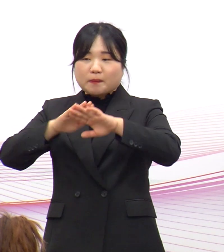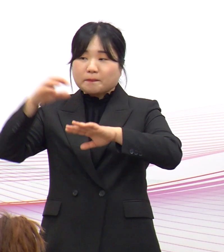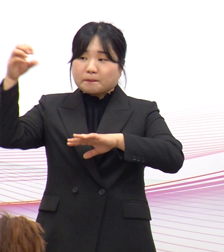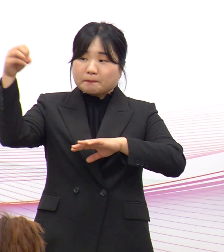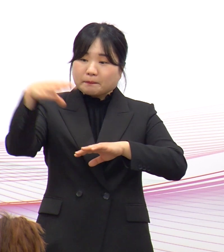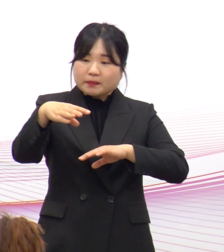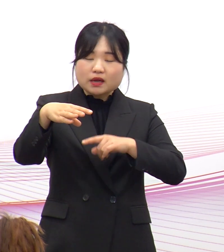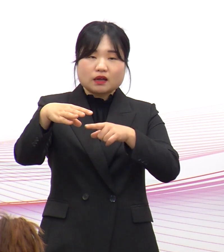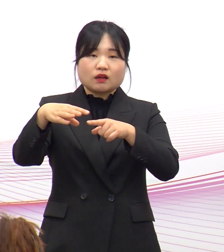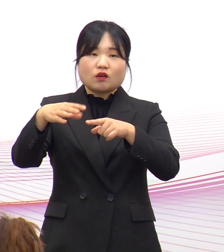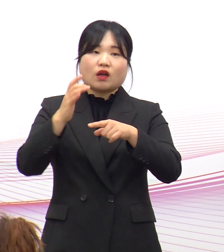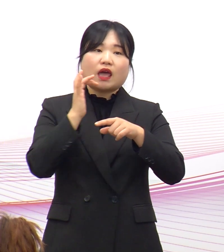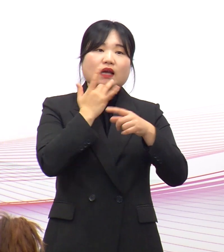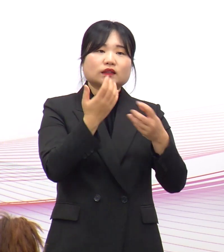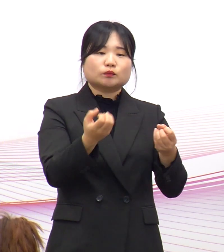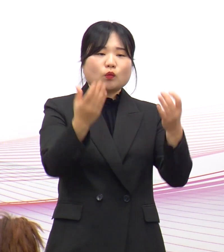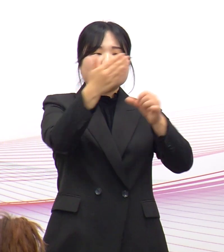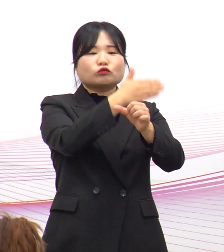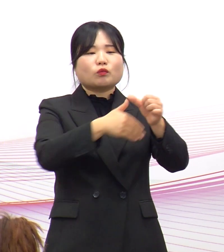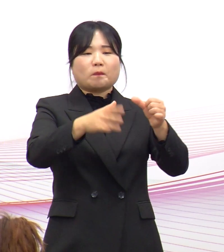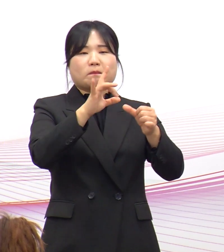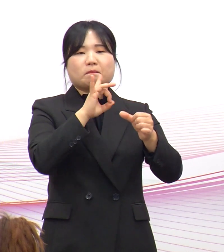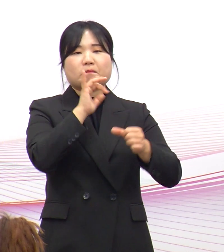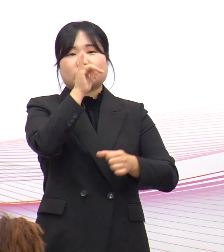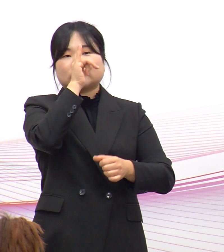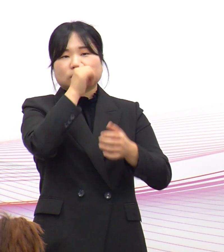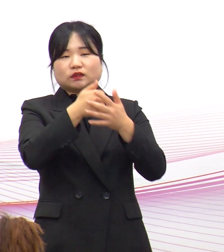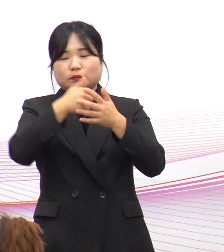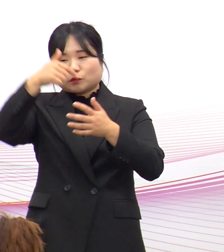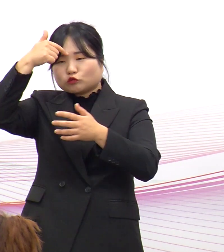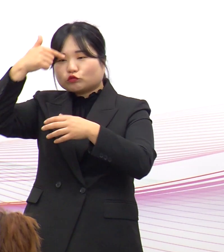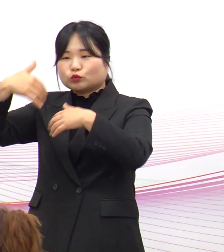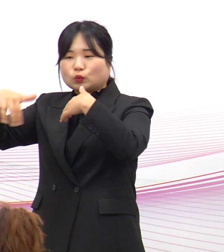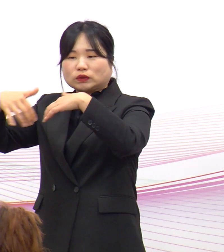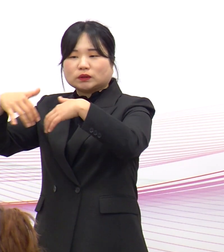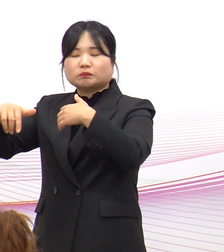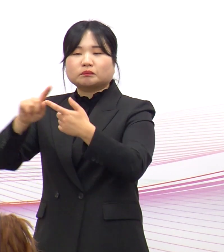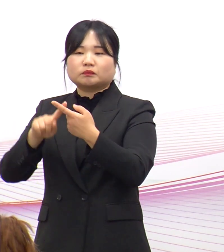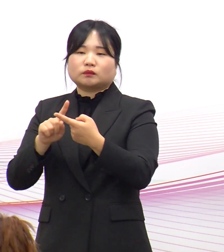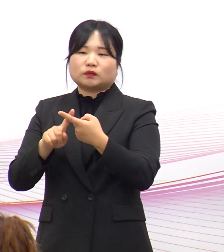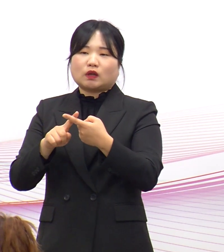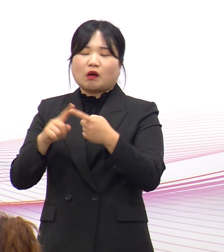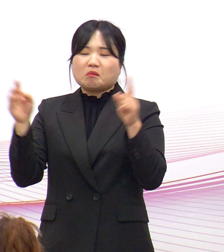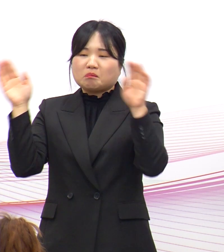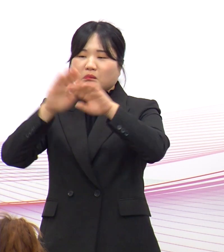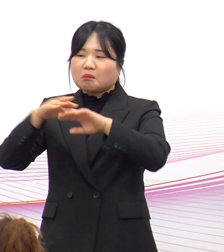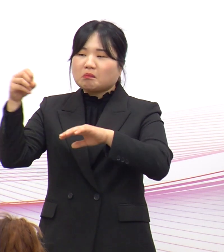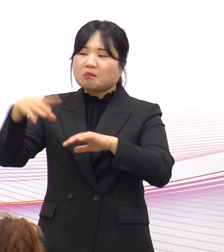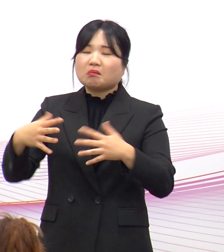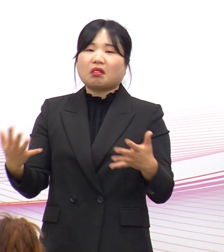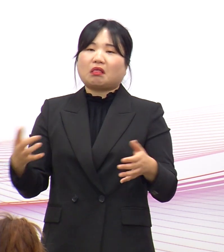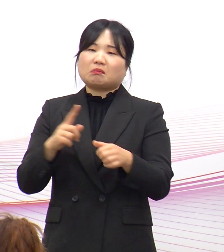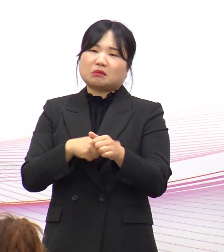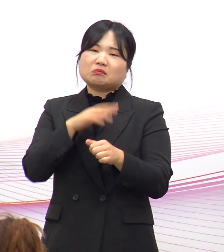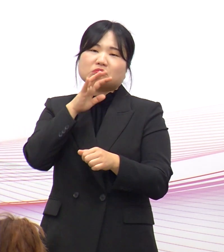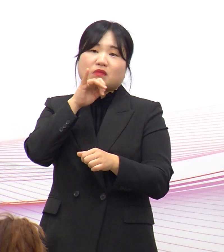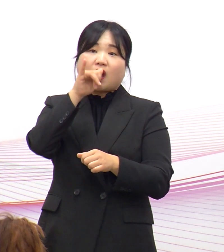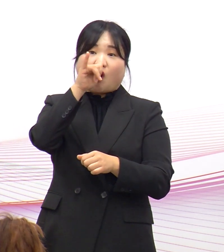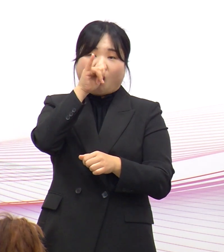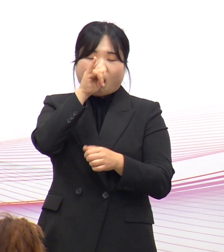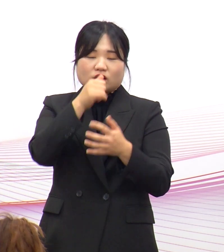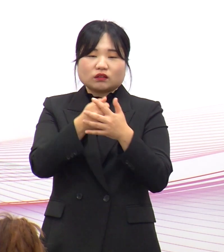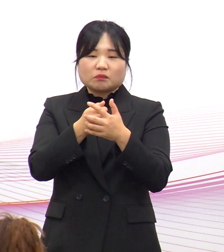이제 또 주변으로 좀 이뤄지면서 부도심 쪽에는 야간 경관 이제 교량들이 좀 없다라는 지적도 있었는데